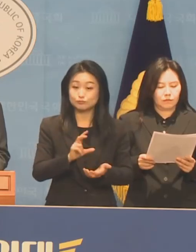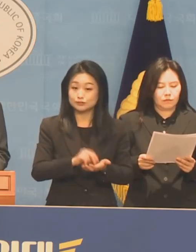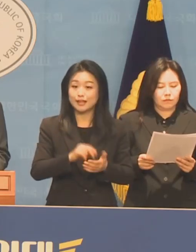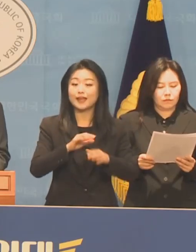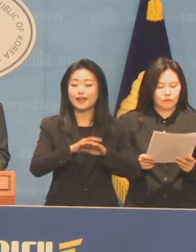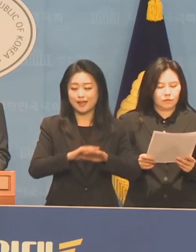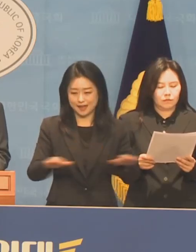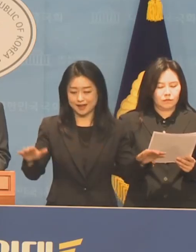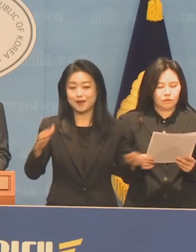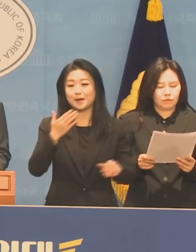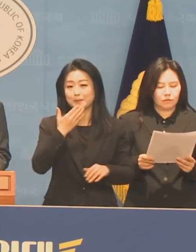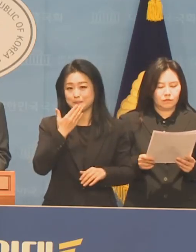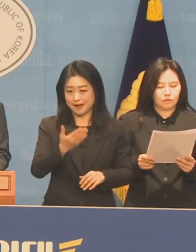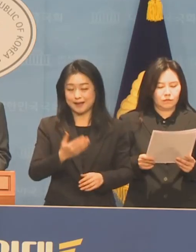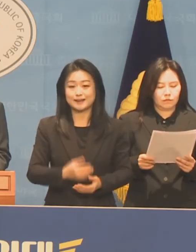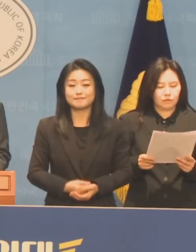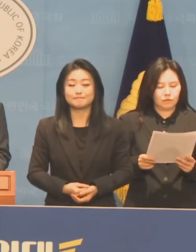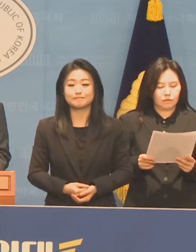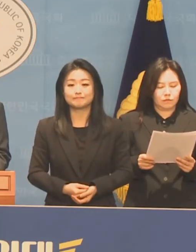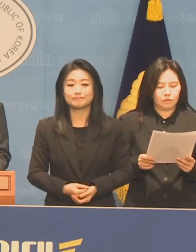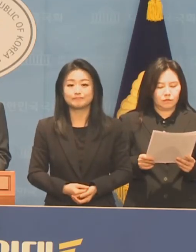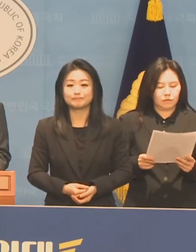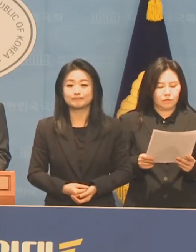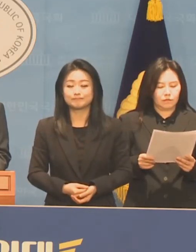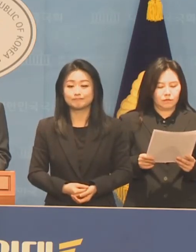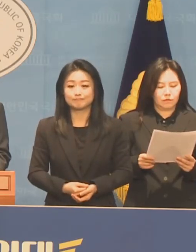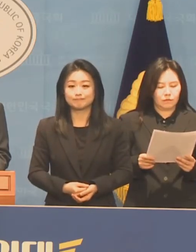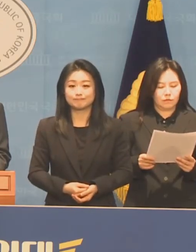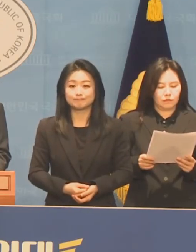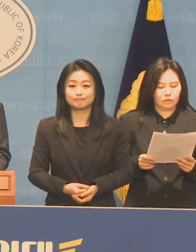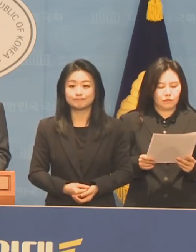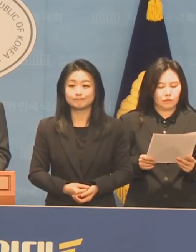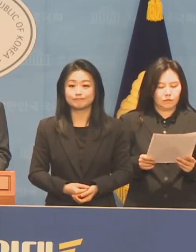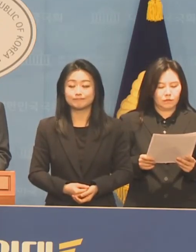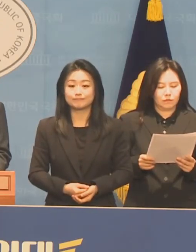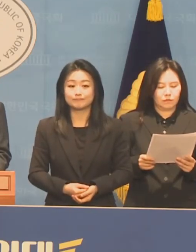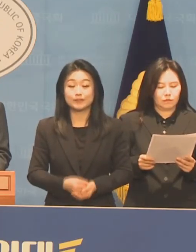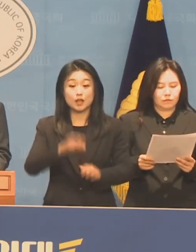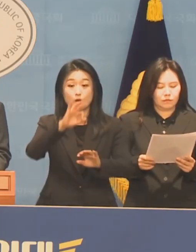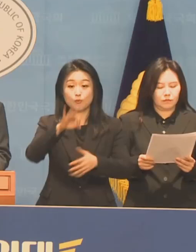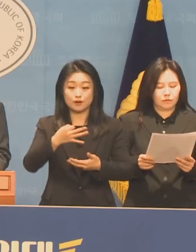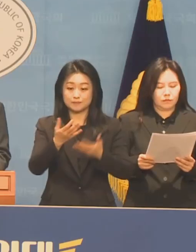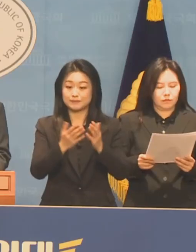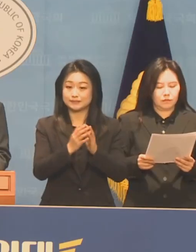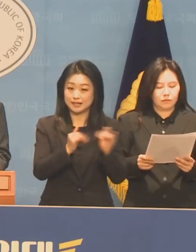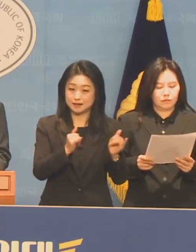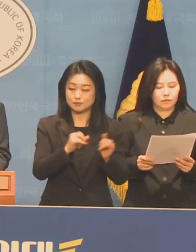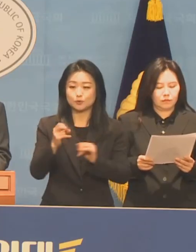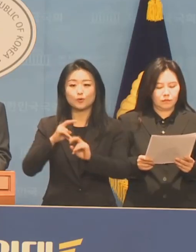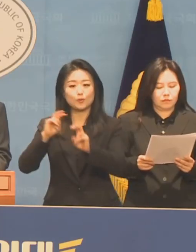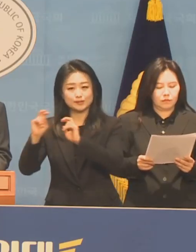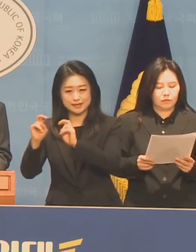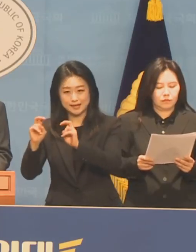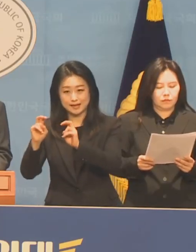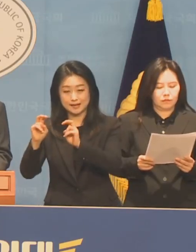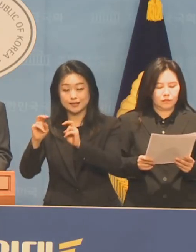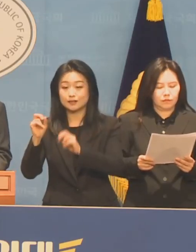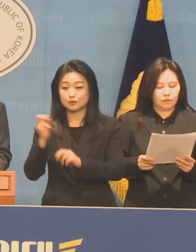산업에 활력을 불어넣을 수 있을 것으로 기대합니다. 월급쟁이와 기업